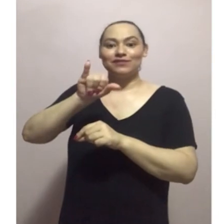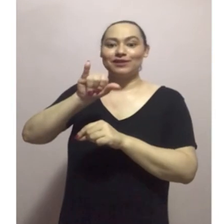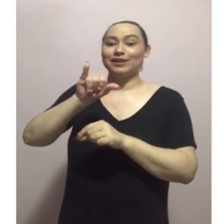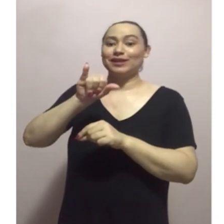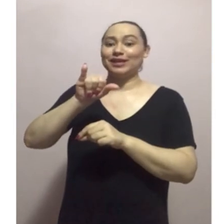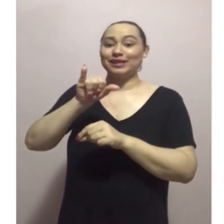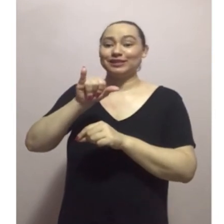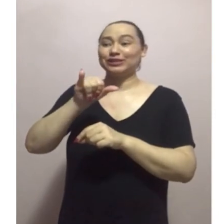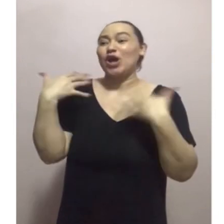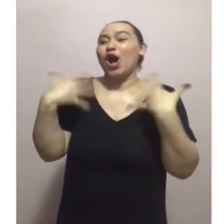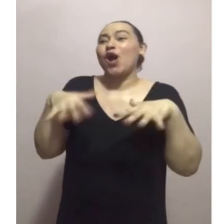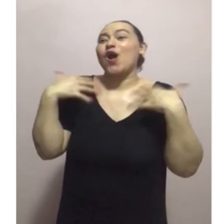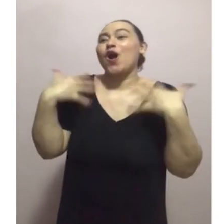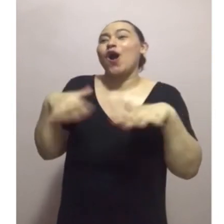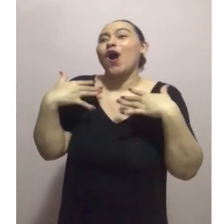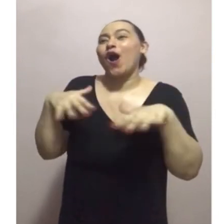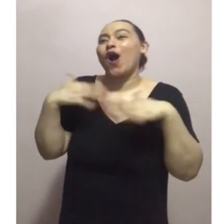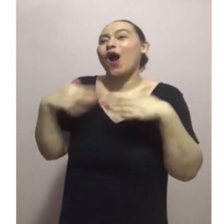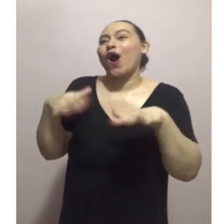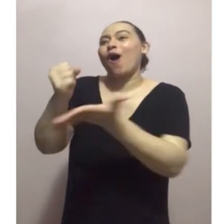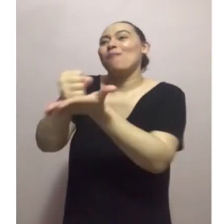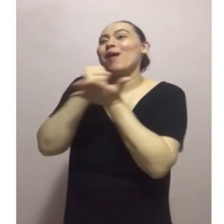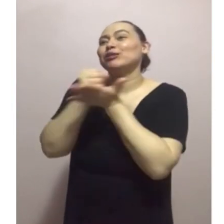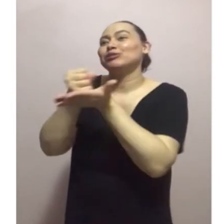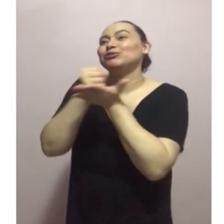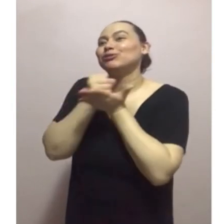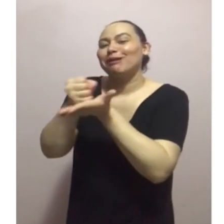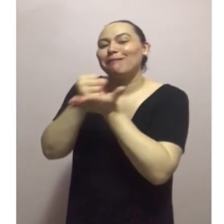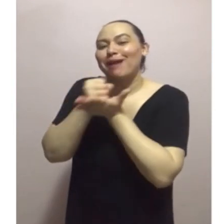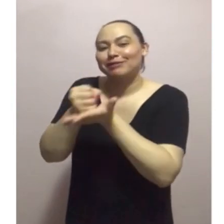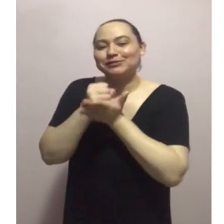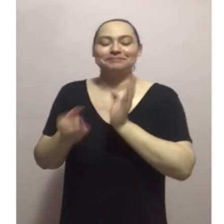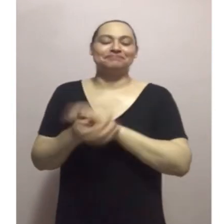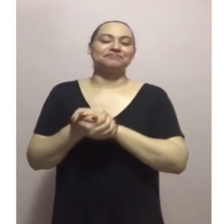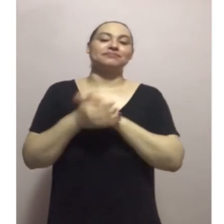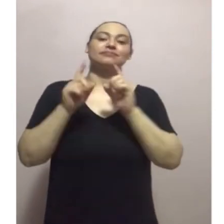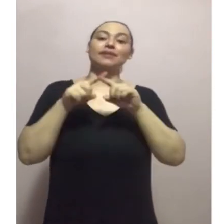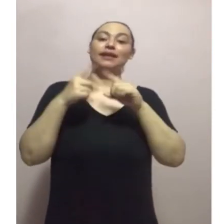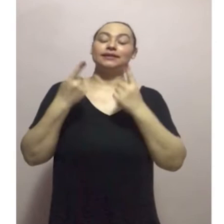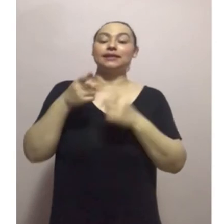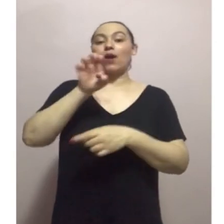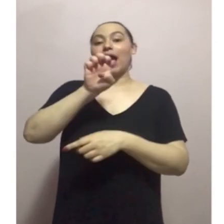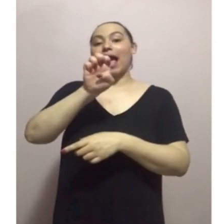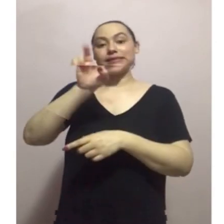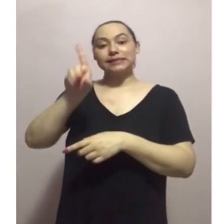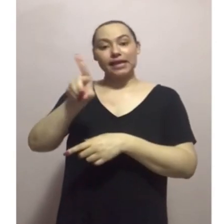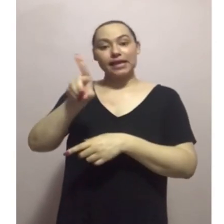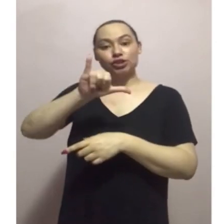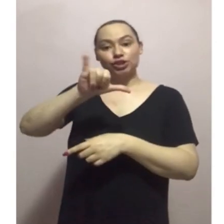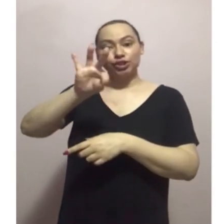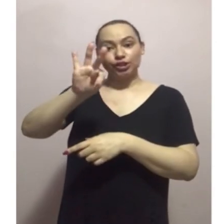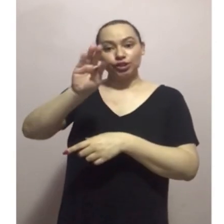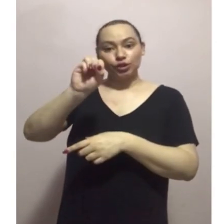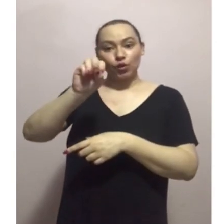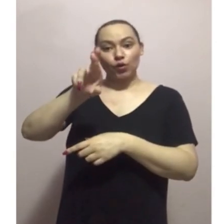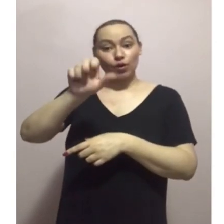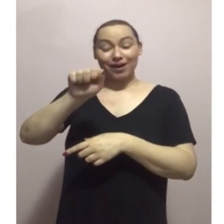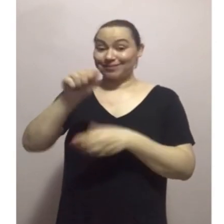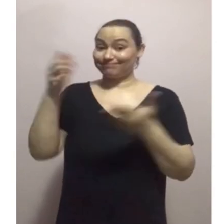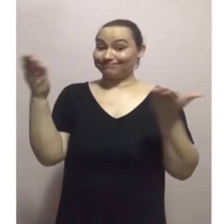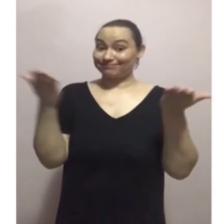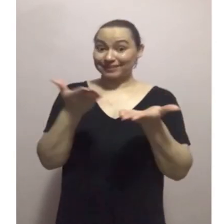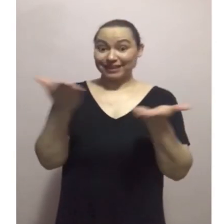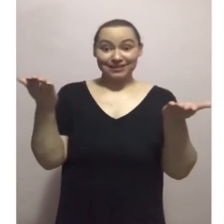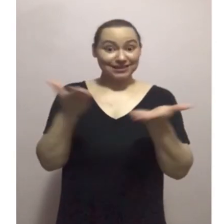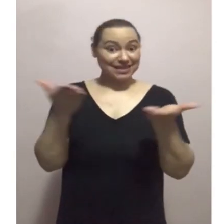falando socorro, porque é ela que Socorro! ficou cuidando das editoras. E para vocês terem uma ideia,